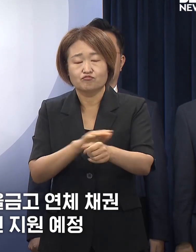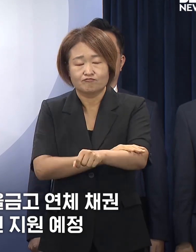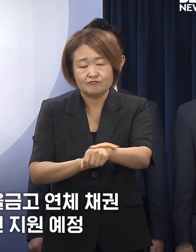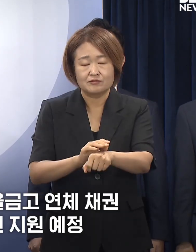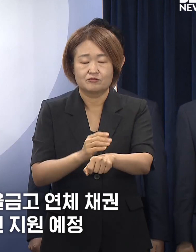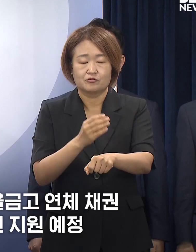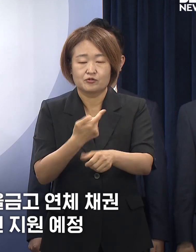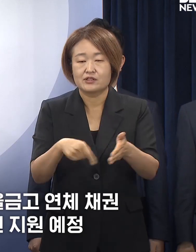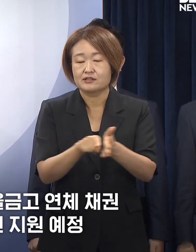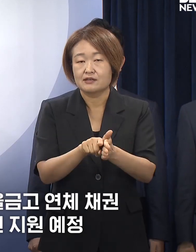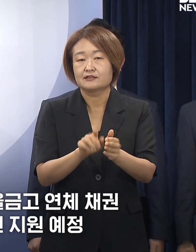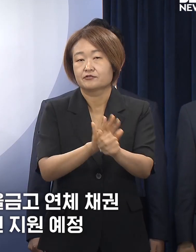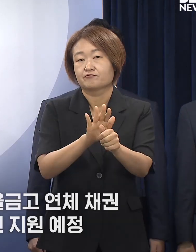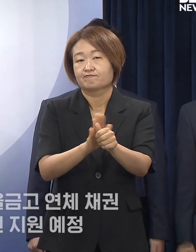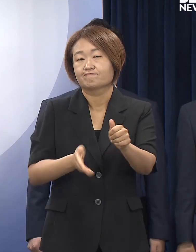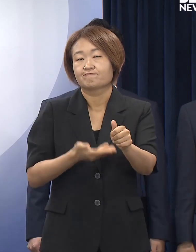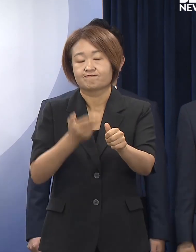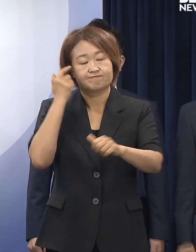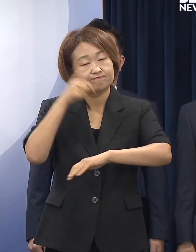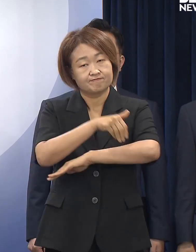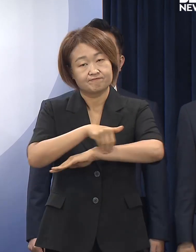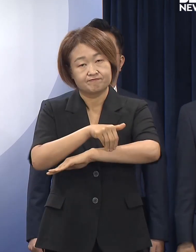있도록 지원할 예정입니다.